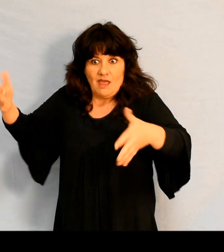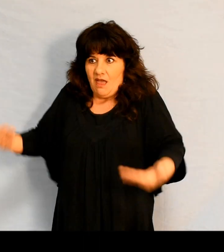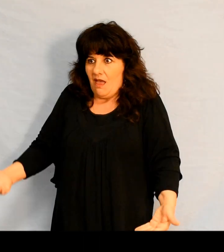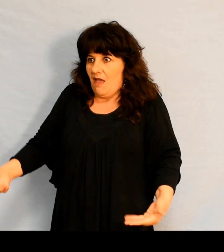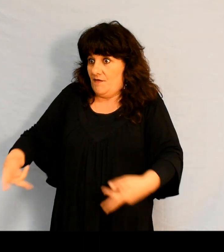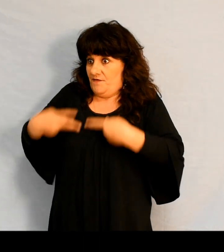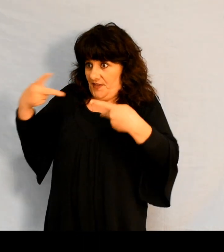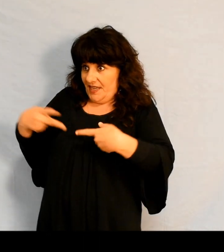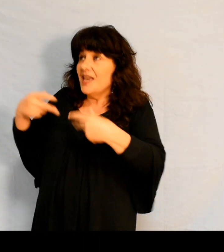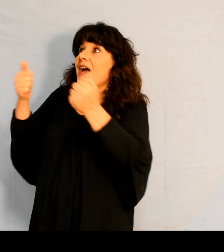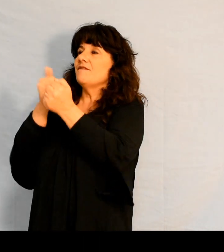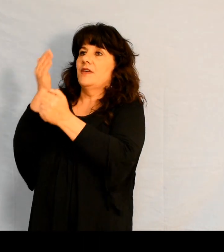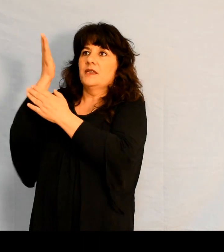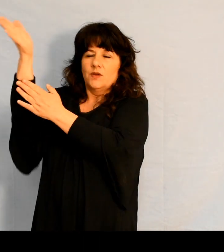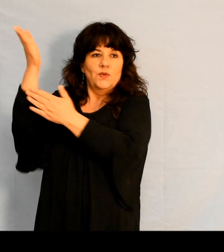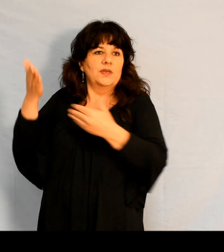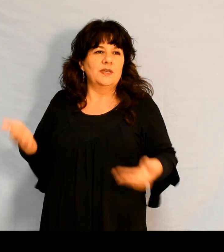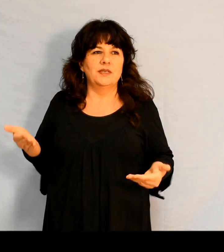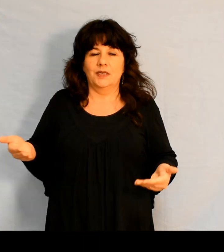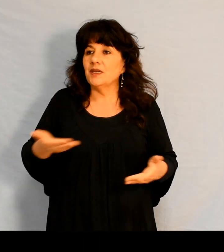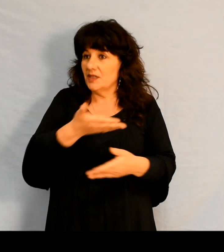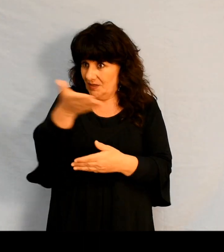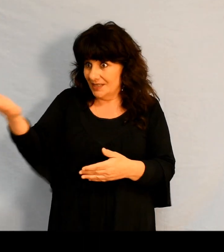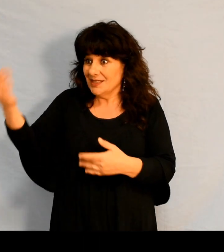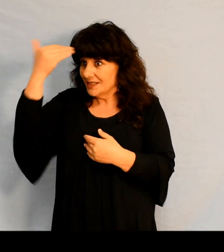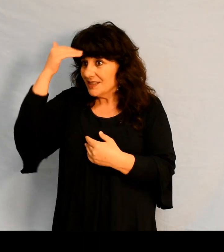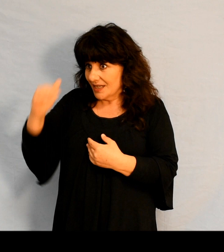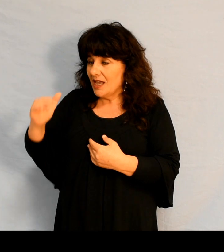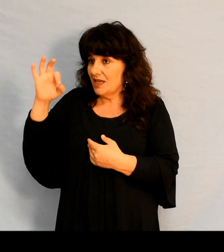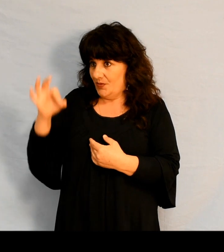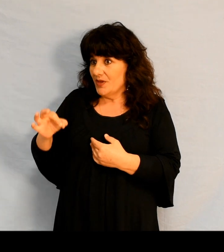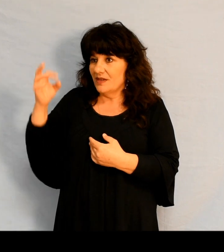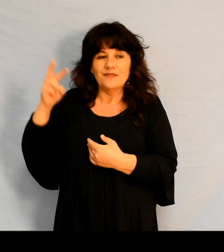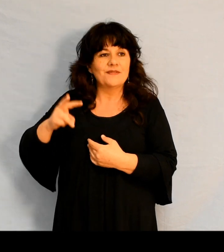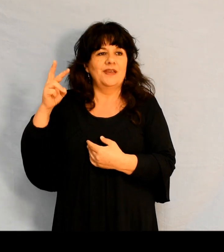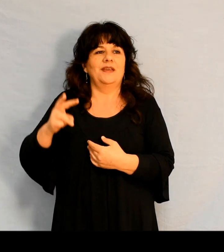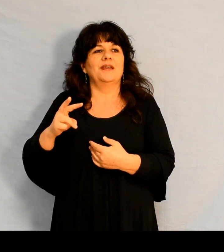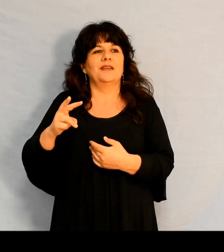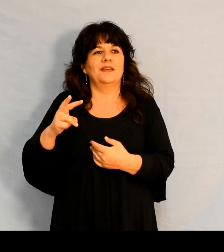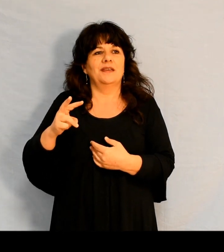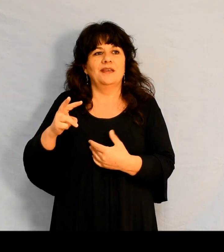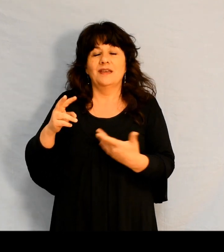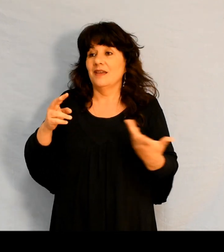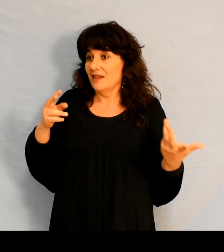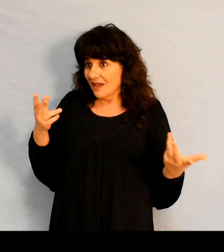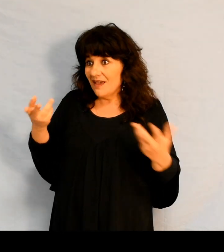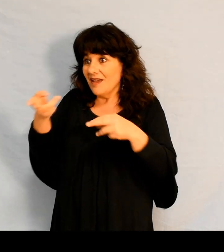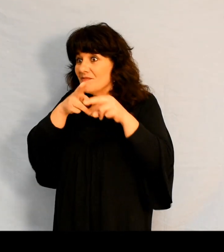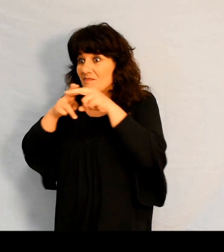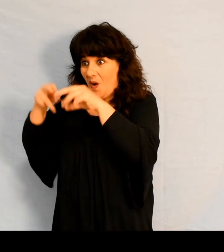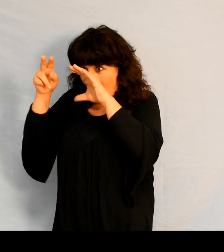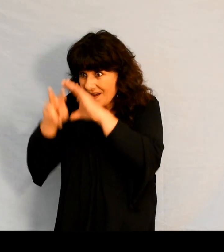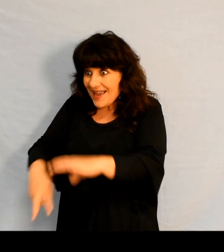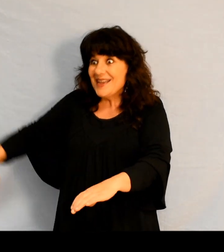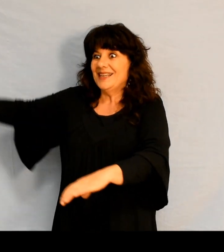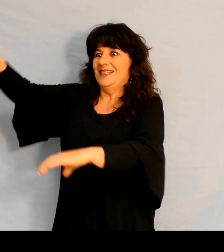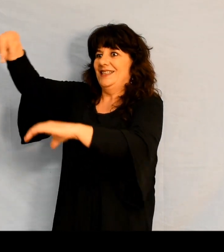lui. Nous le savons en effet, ressuscité d'entre les morts, le Christ ne meurt